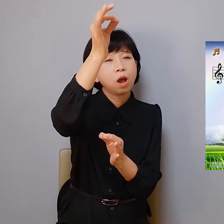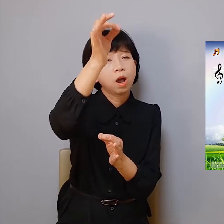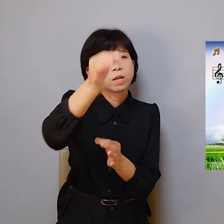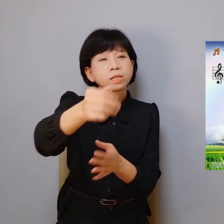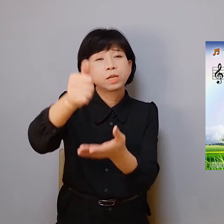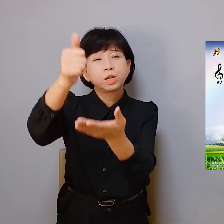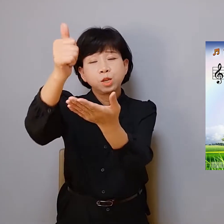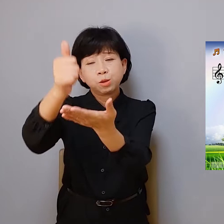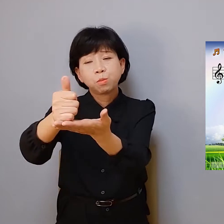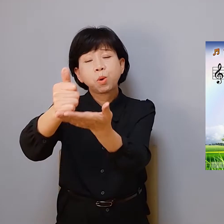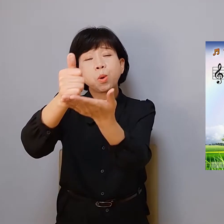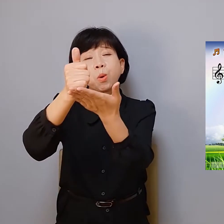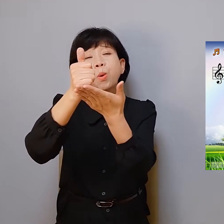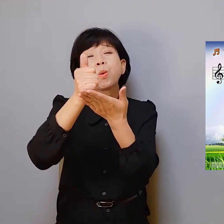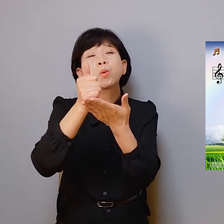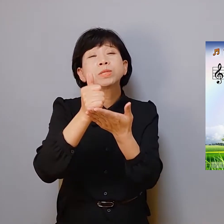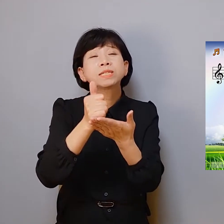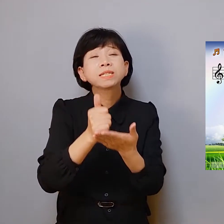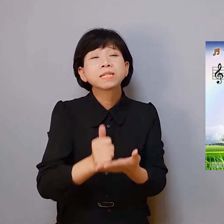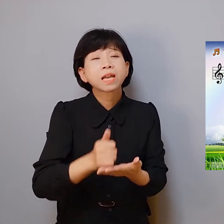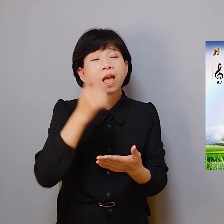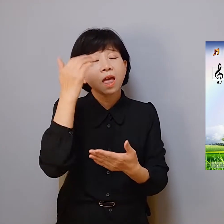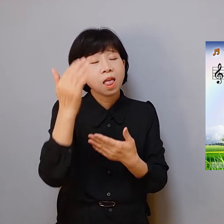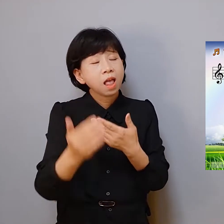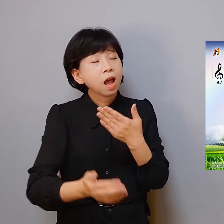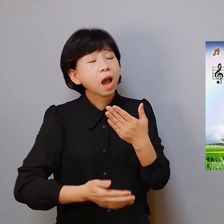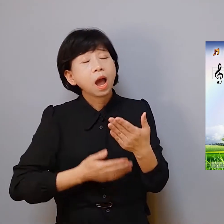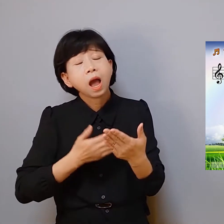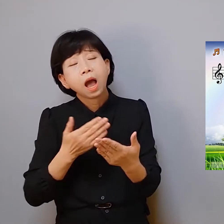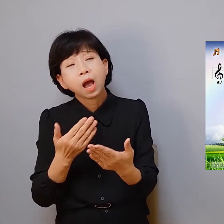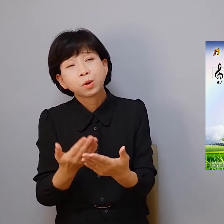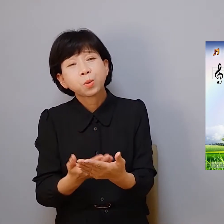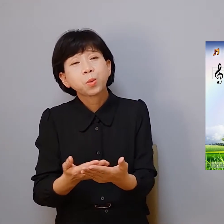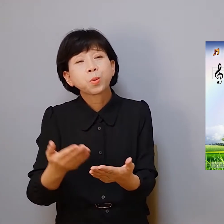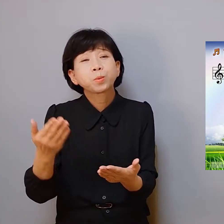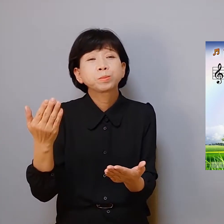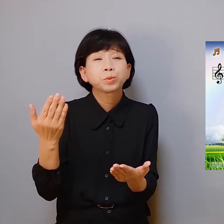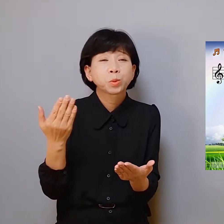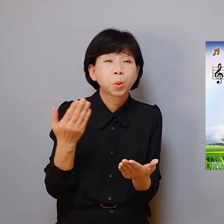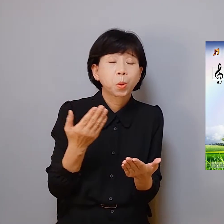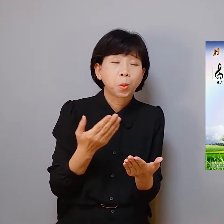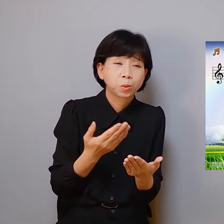배웠고 영원히 멋지게